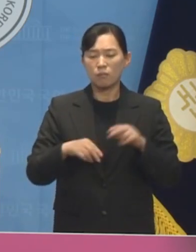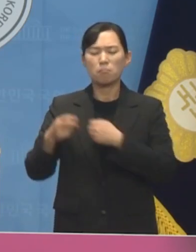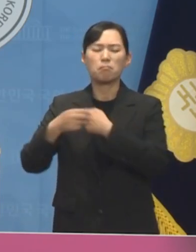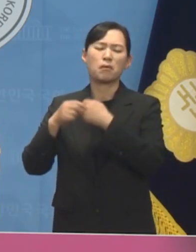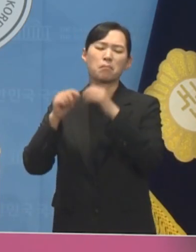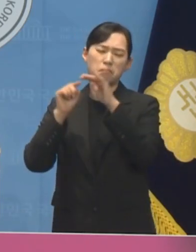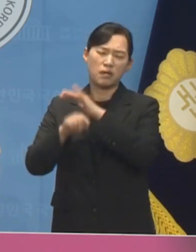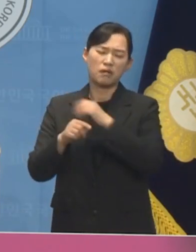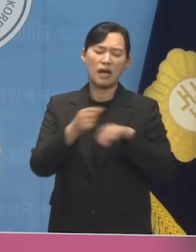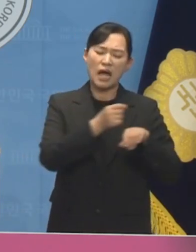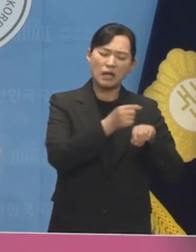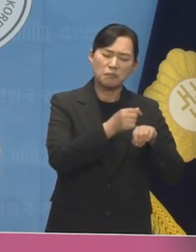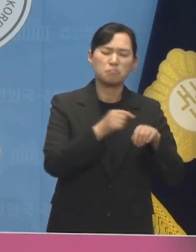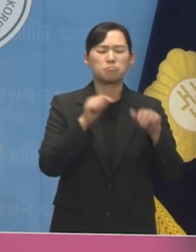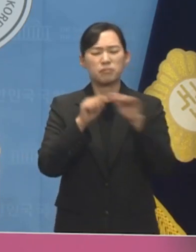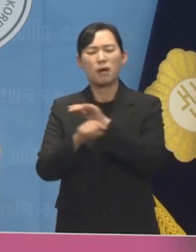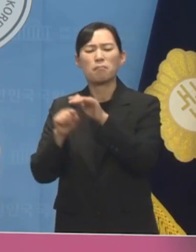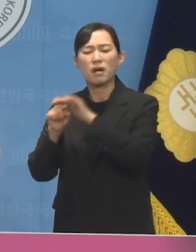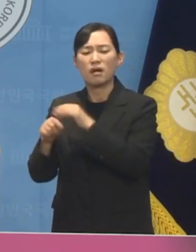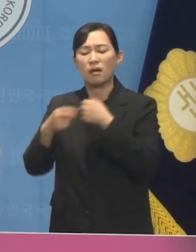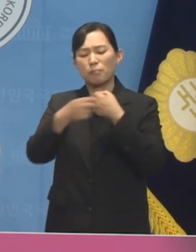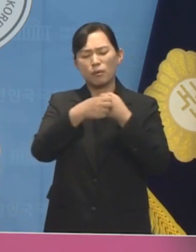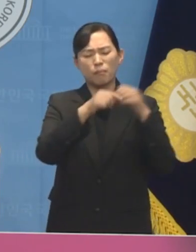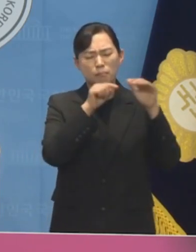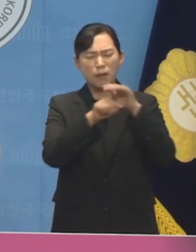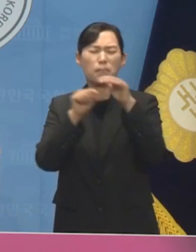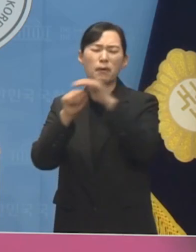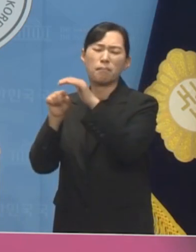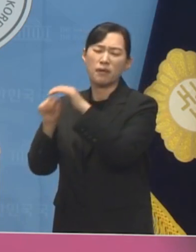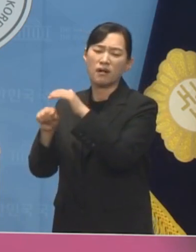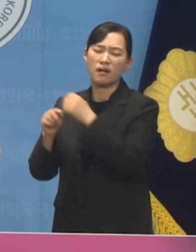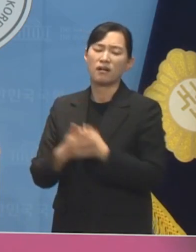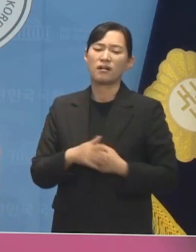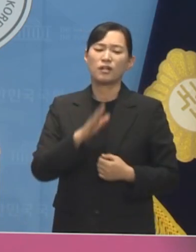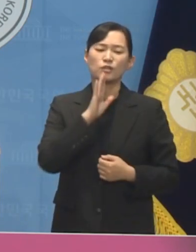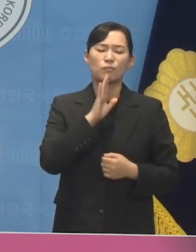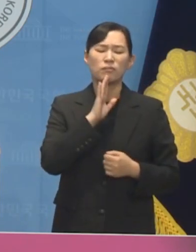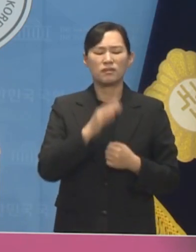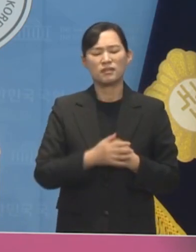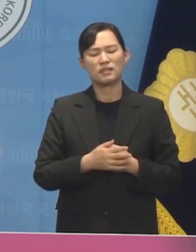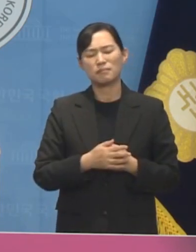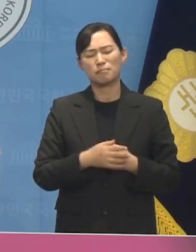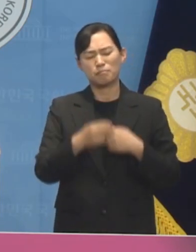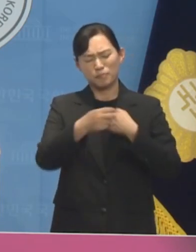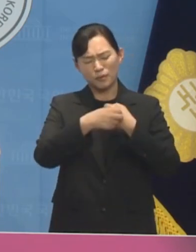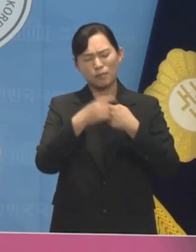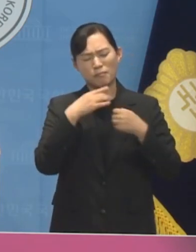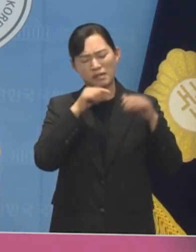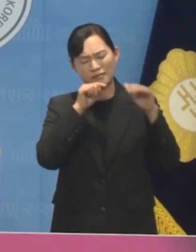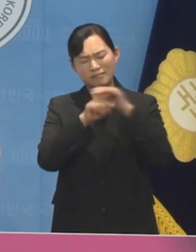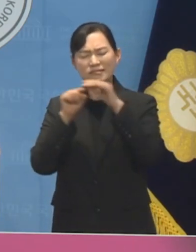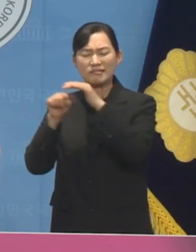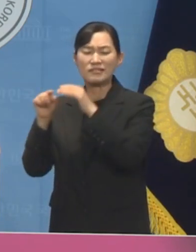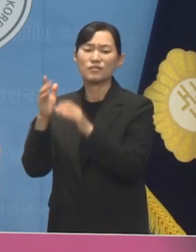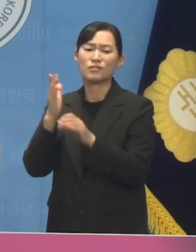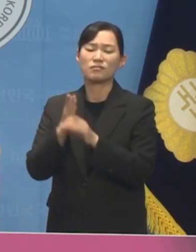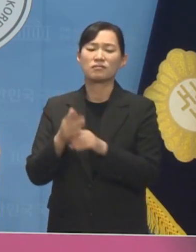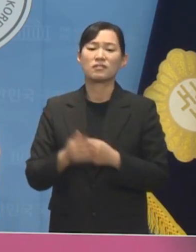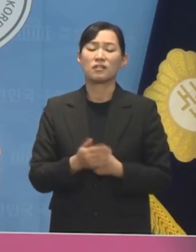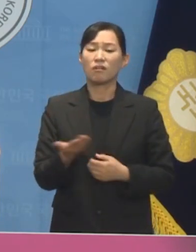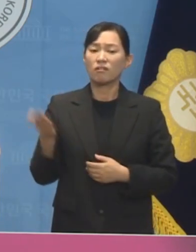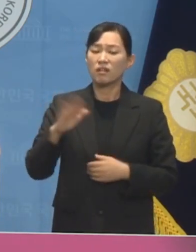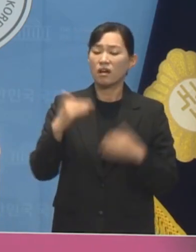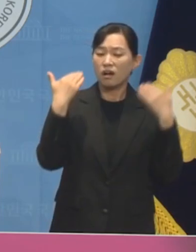하루는 한의원, 하루는 내과, 또 하루는 통증의학과로 한 주가 병원으로 시작해 병원으로 끝나는 일주일을 보내고 있습니다.